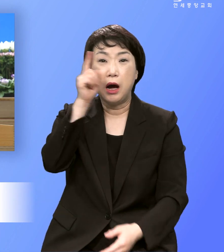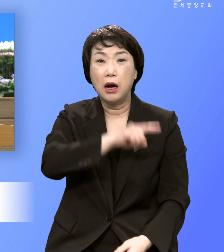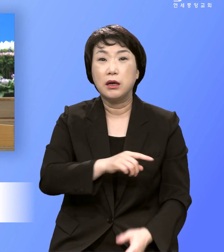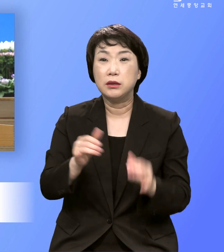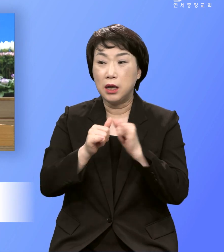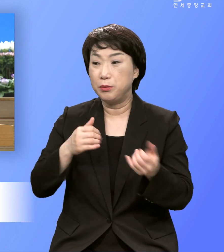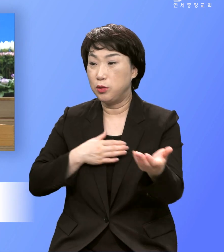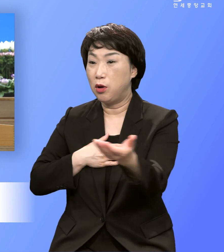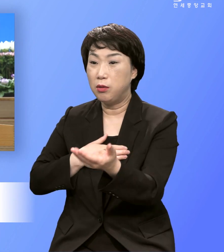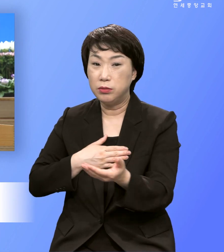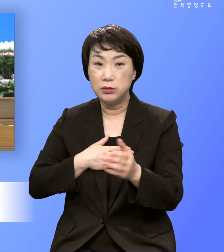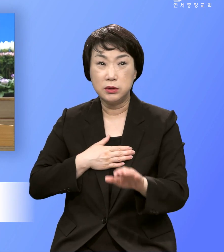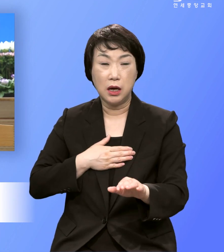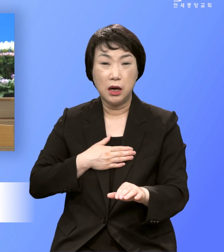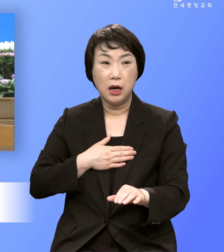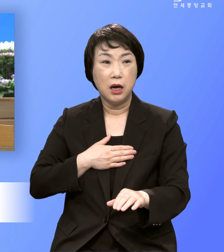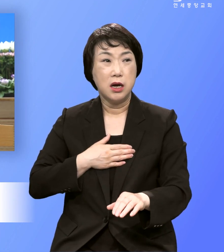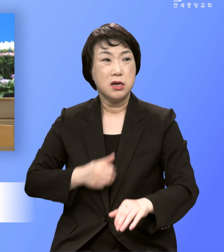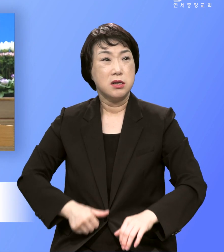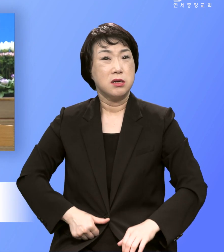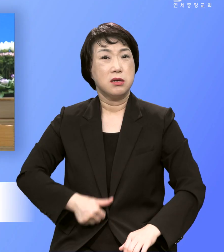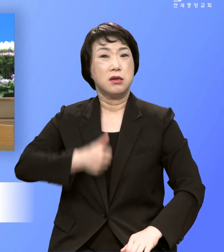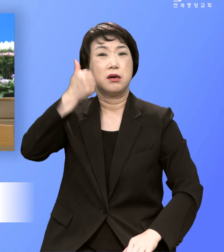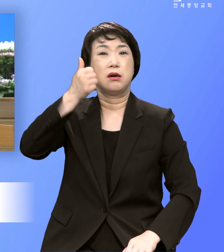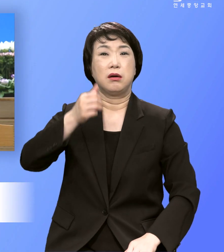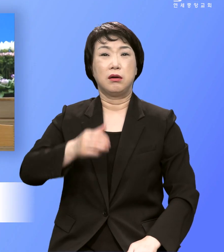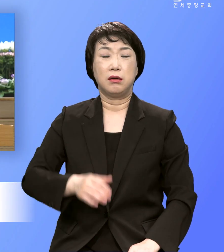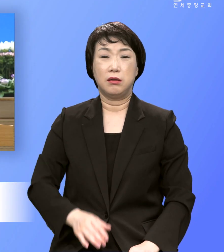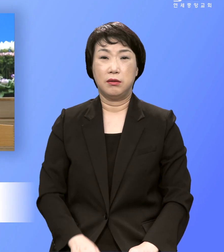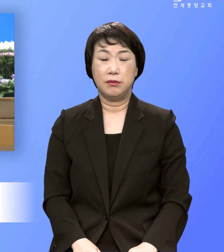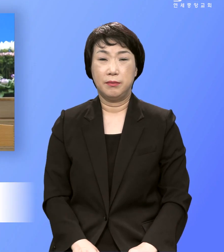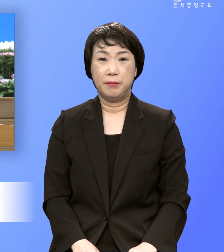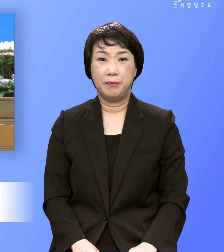불의한 자들에게서 경노하신다.